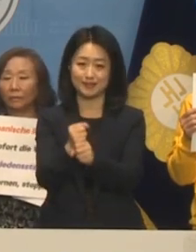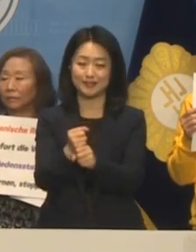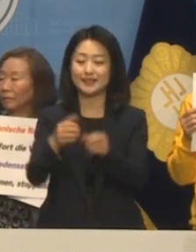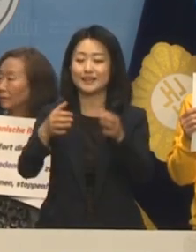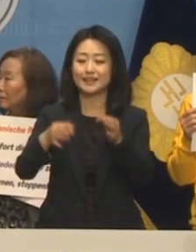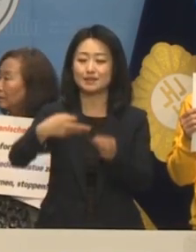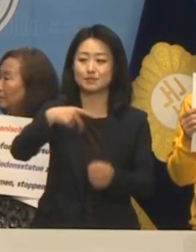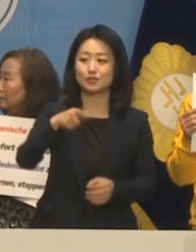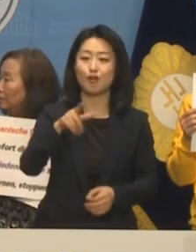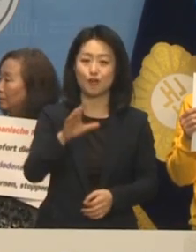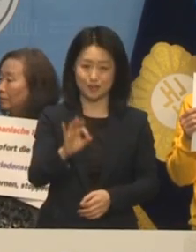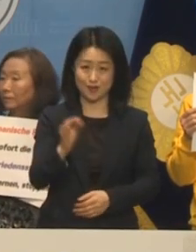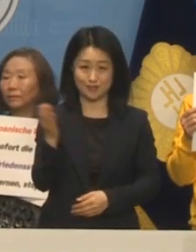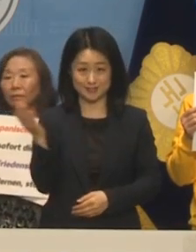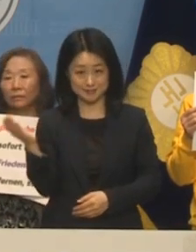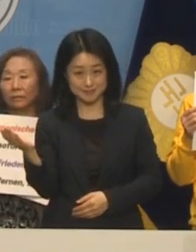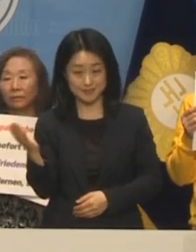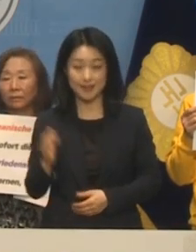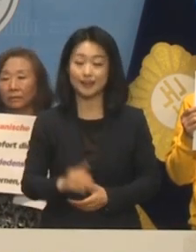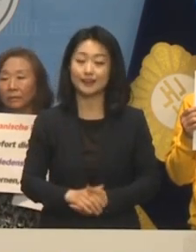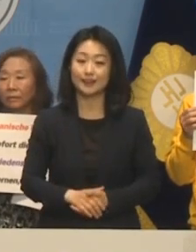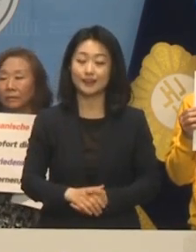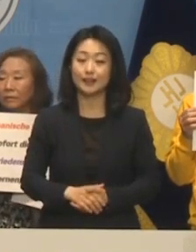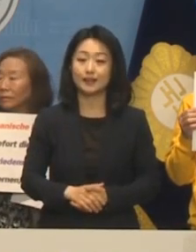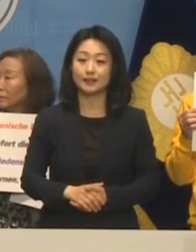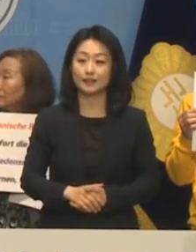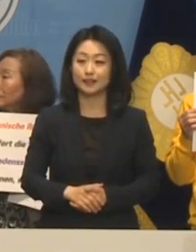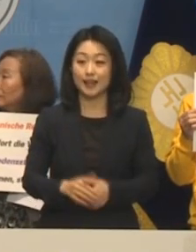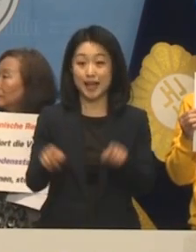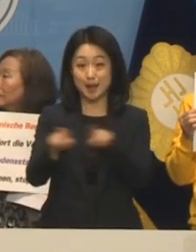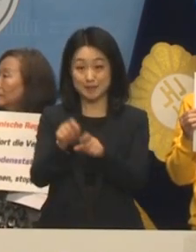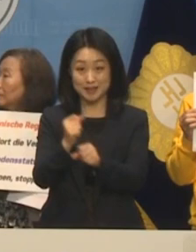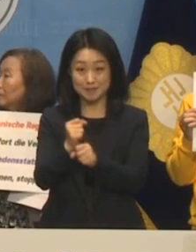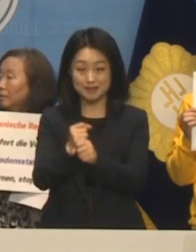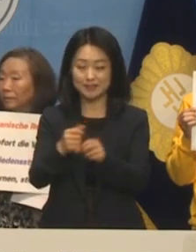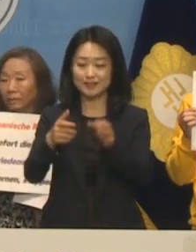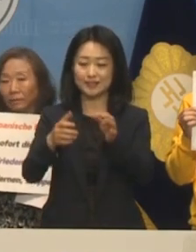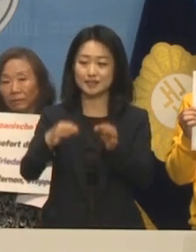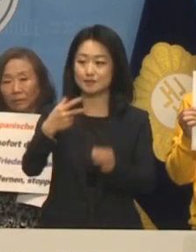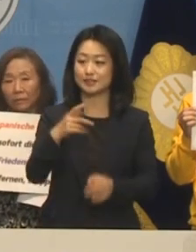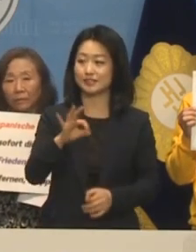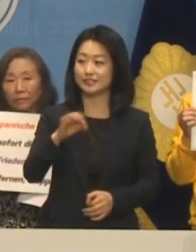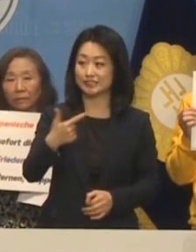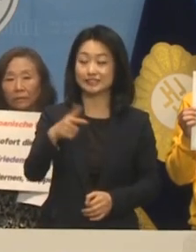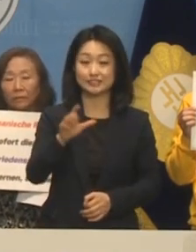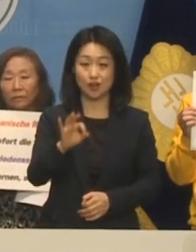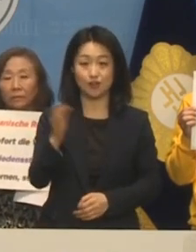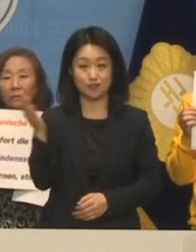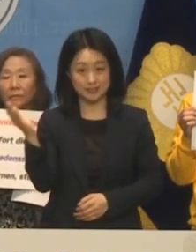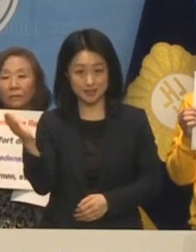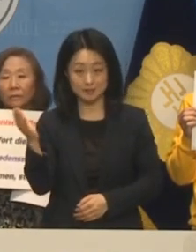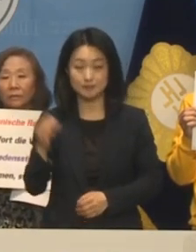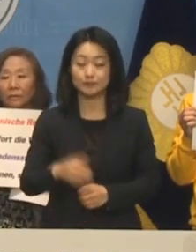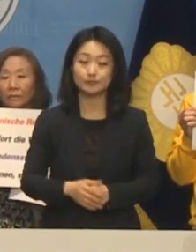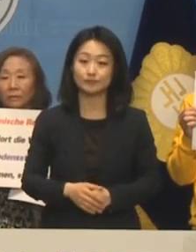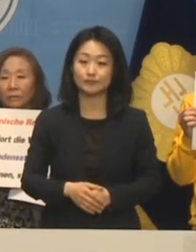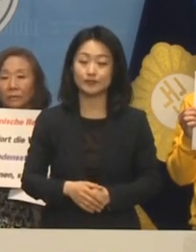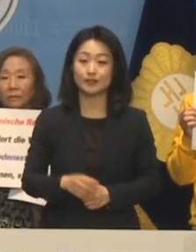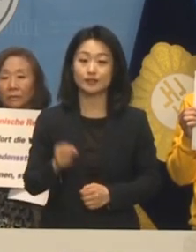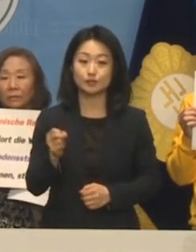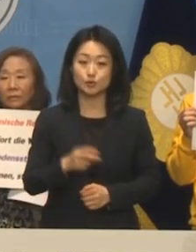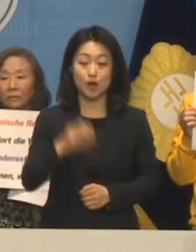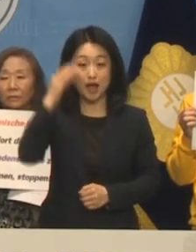김석영 작가님, 그리고 같이 공동작가인 김은성 작가님 오셨습니다. 그리고 정대협 초기 때부터